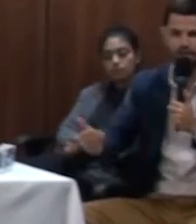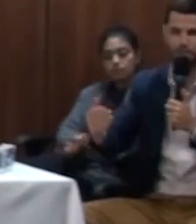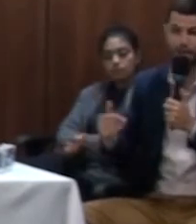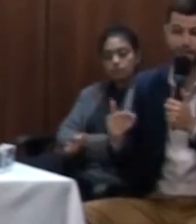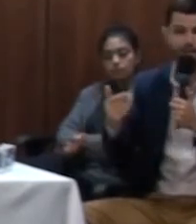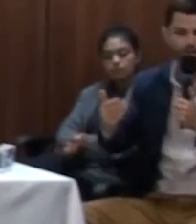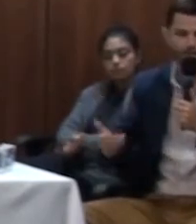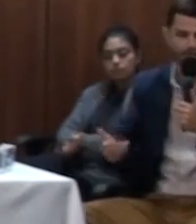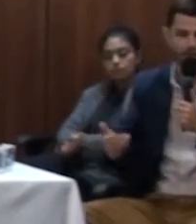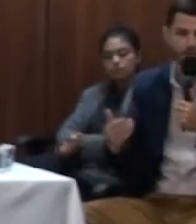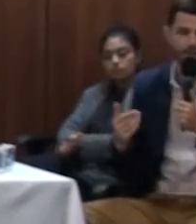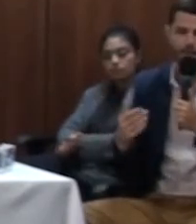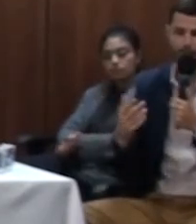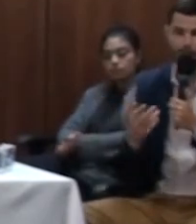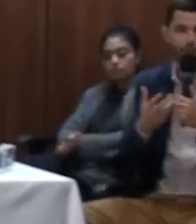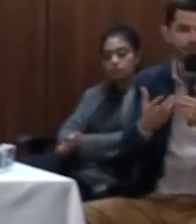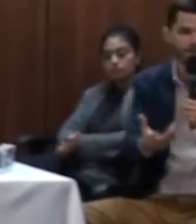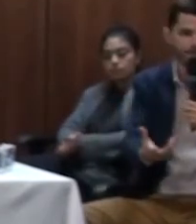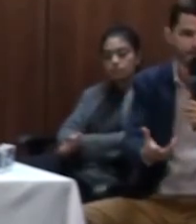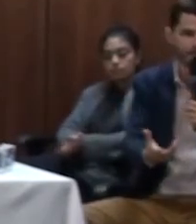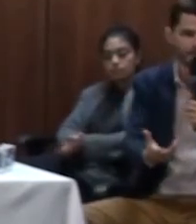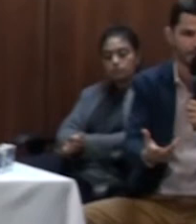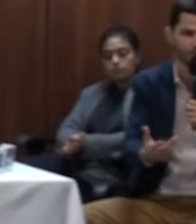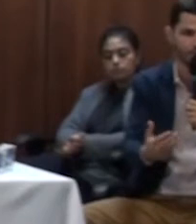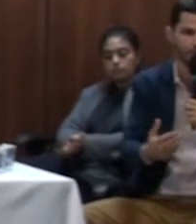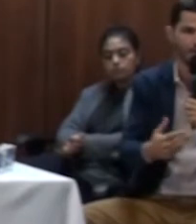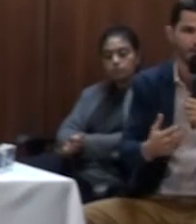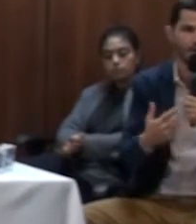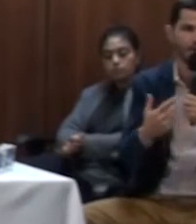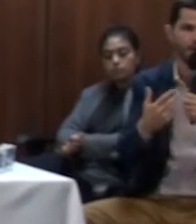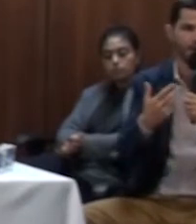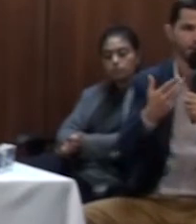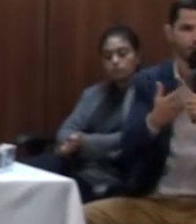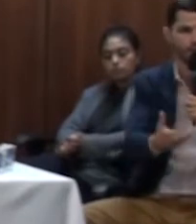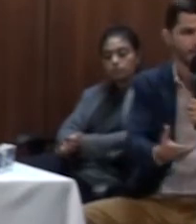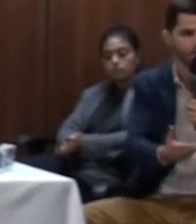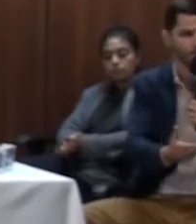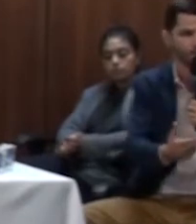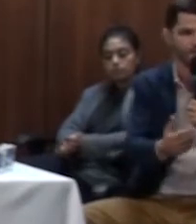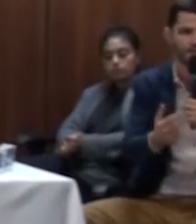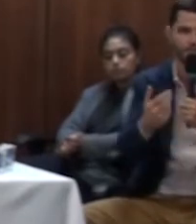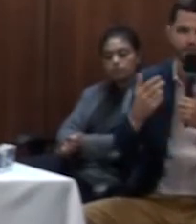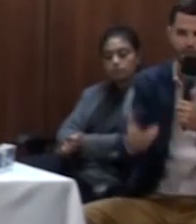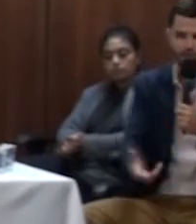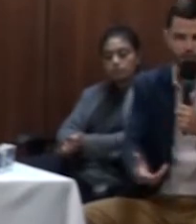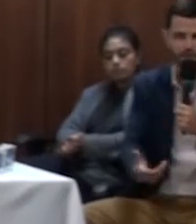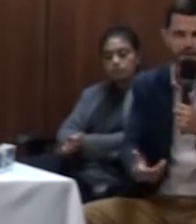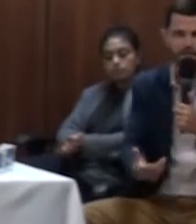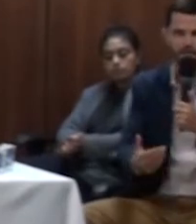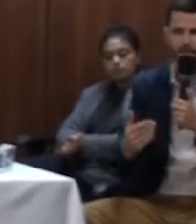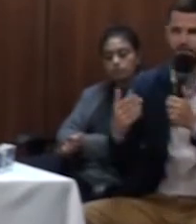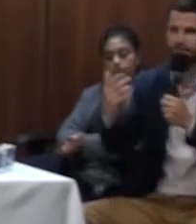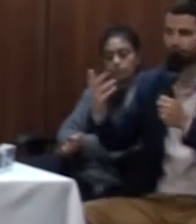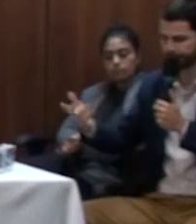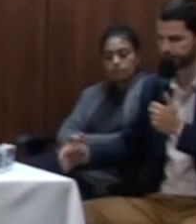essas equipes, para expandir essas equipes, para que pelo menos a questão do tratamento hormonal, isso aconteça em outros municípios, seja